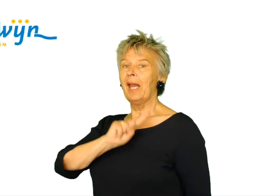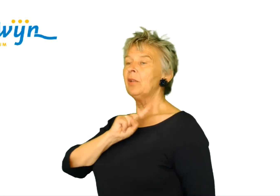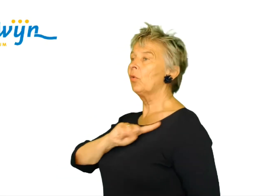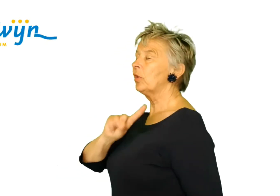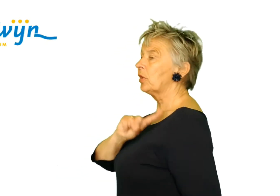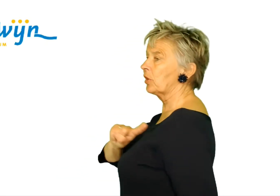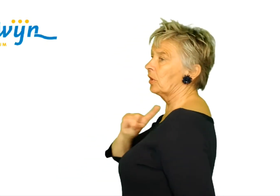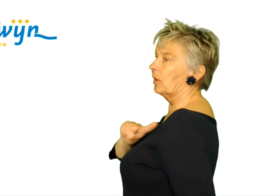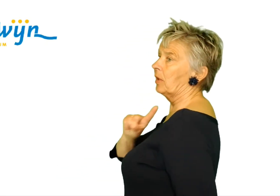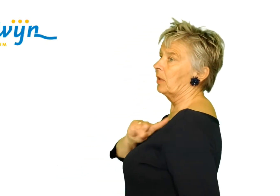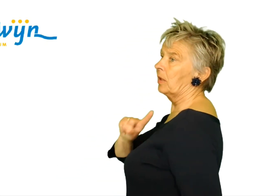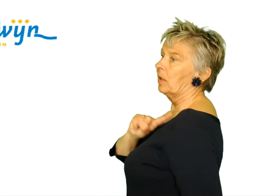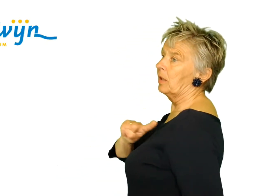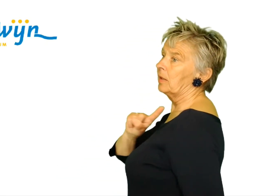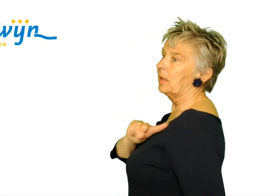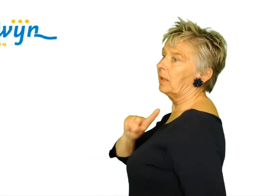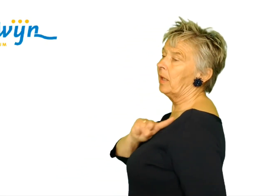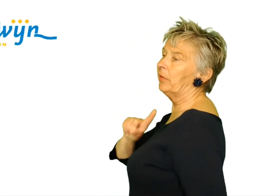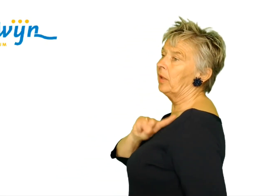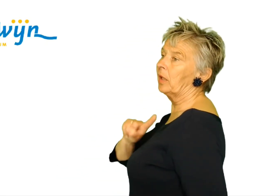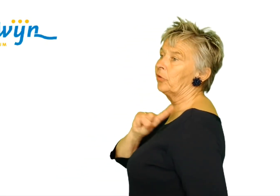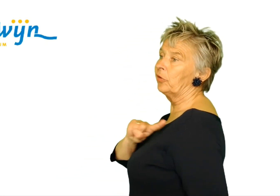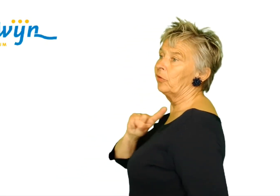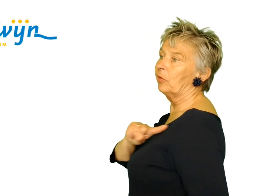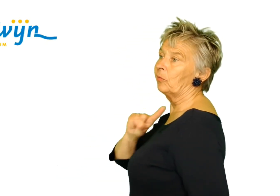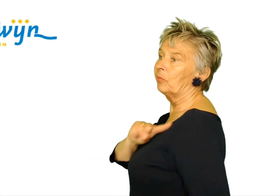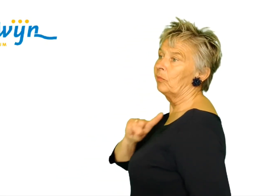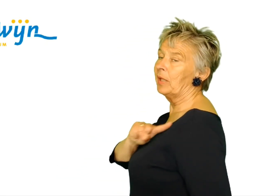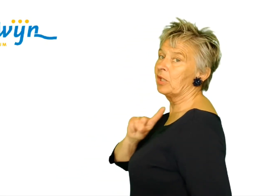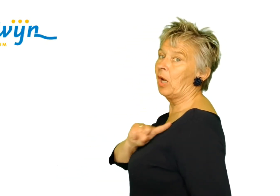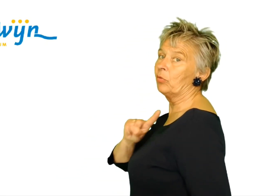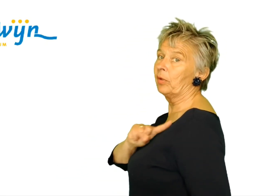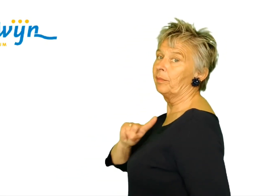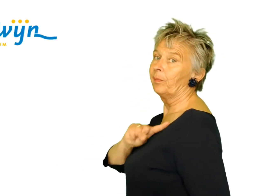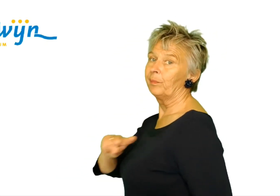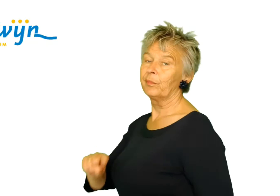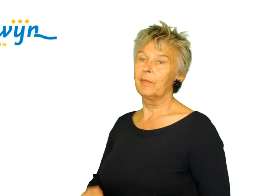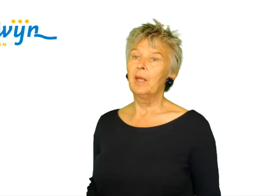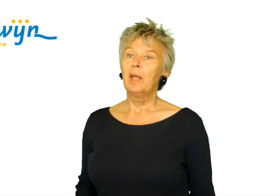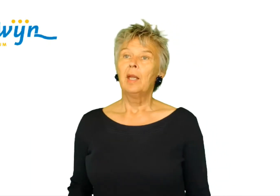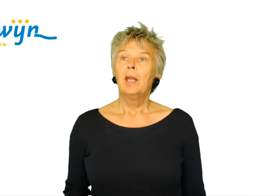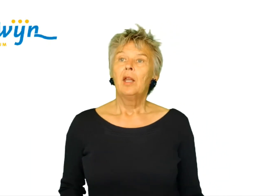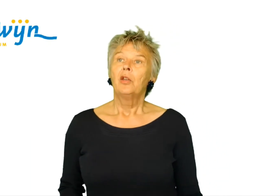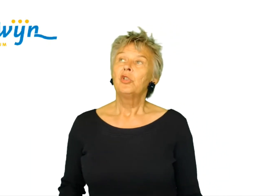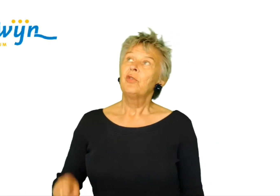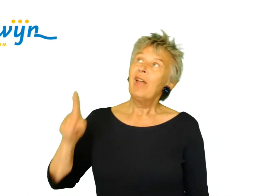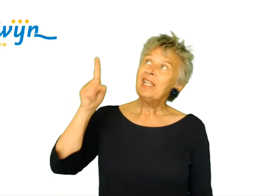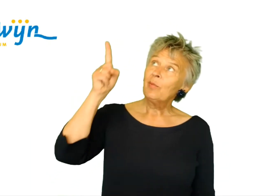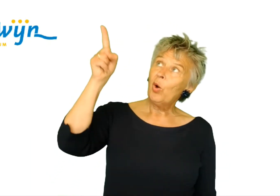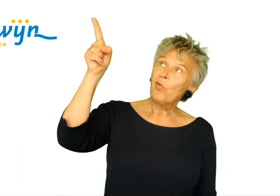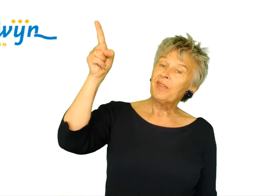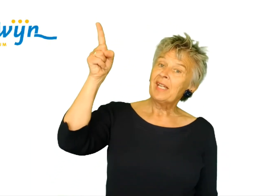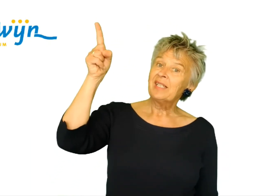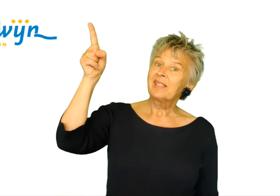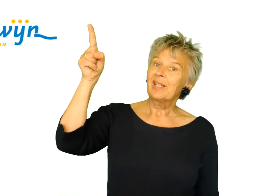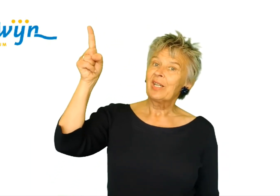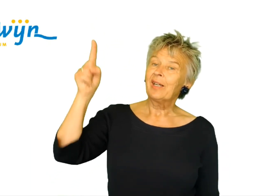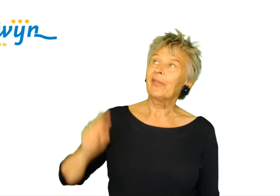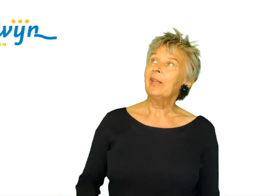kleine rondjes tegen de andere kant bij je schouder. Dus je wijst naar boven, want daar zit straks die kat, hè?